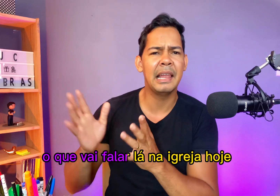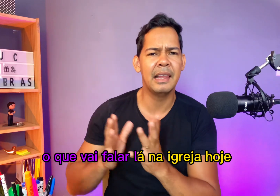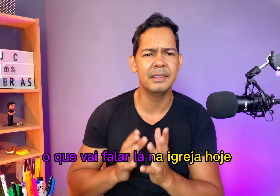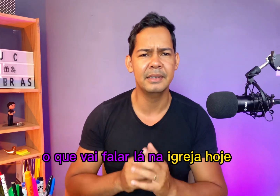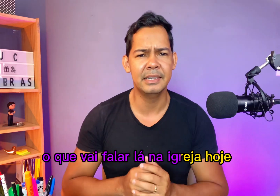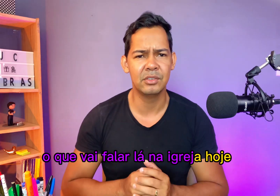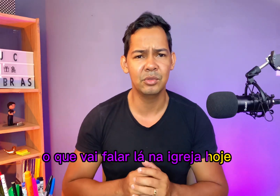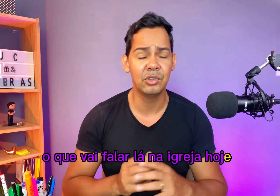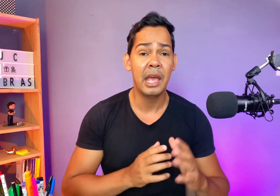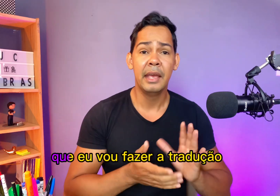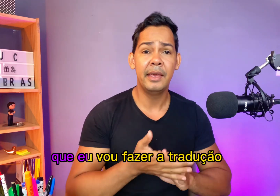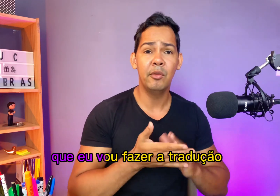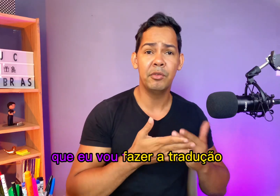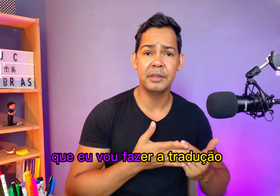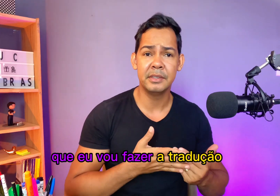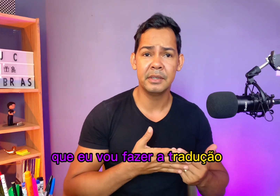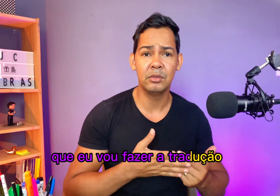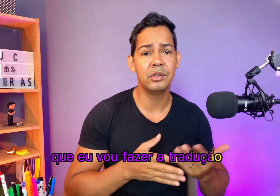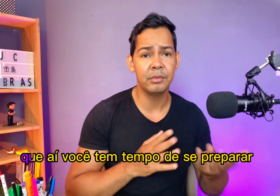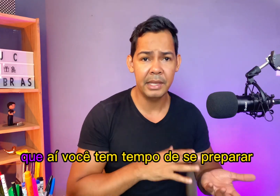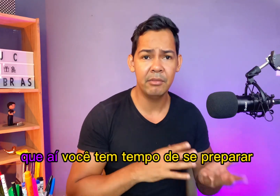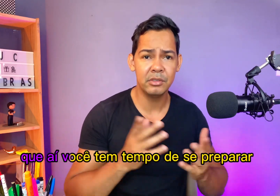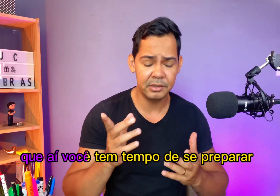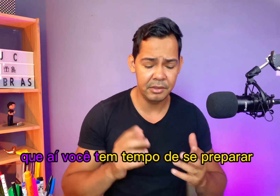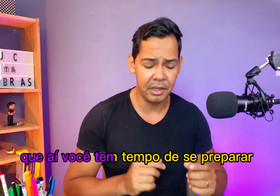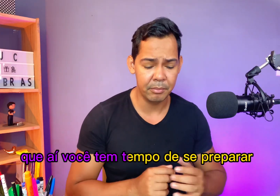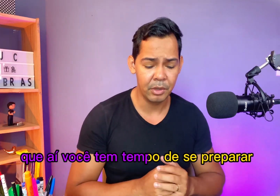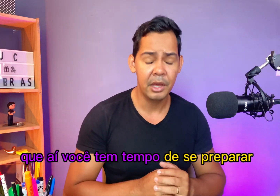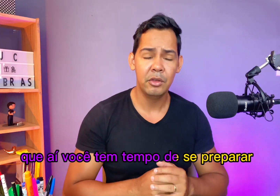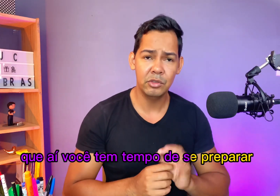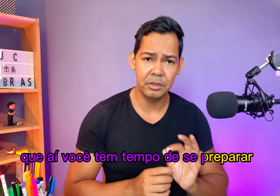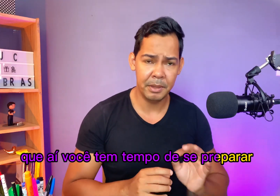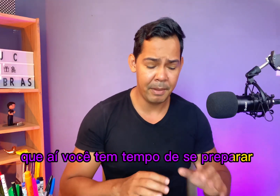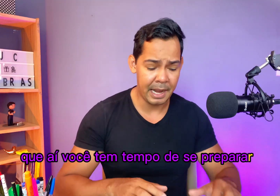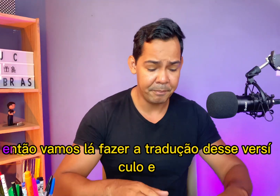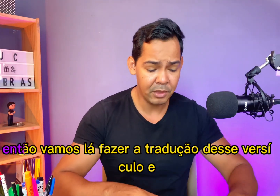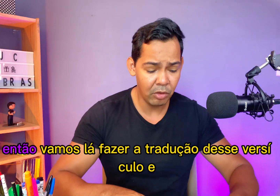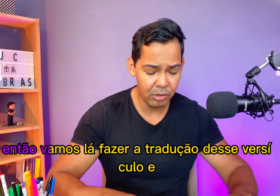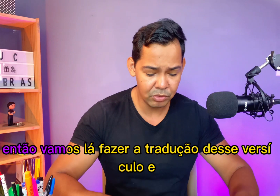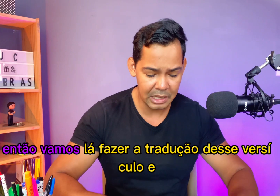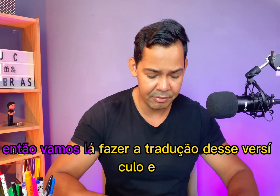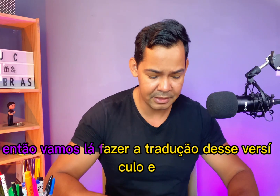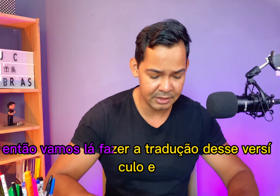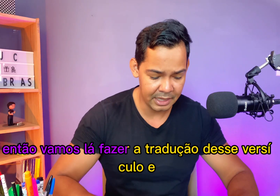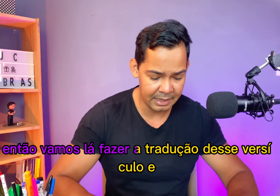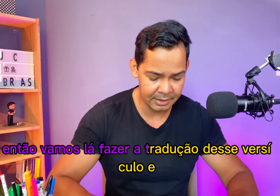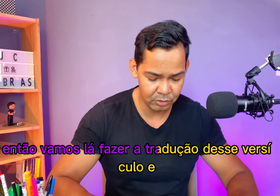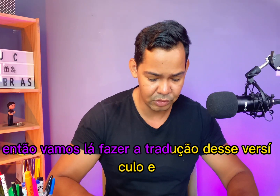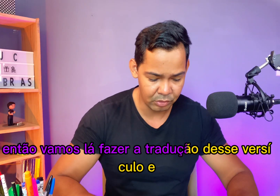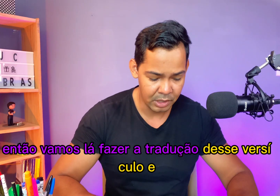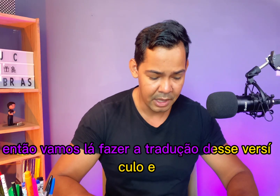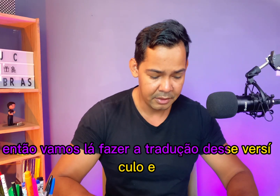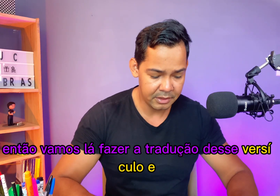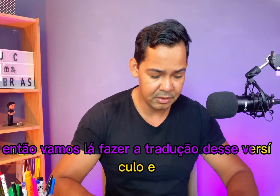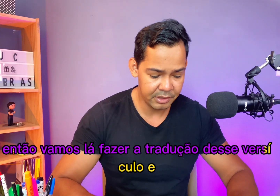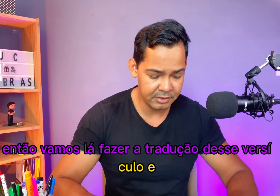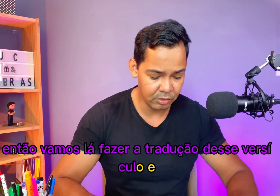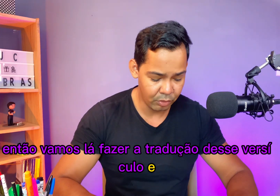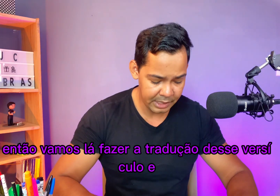lá na igreja hoje que eu vou fazer a tradução, que aí você tem tempo de se preparar. Então vamos lá fazer a tradução desse versículo. E aí